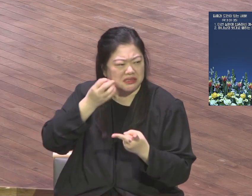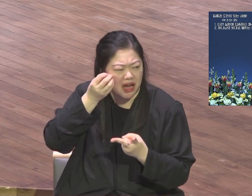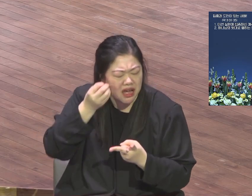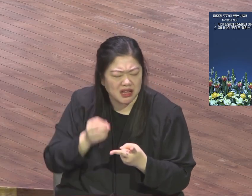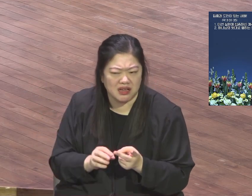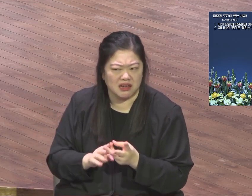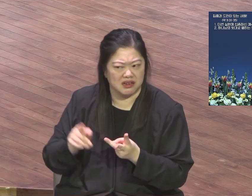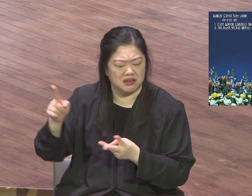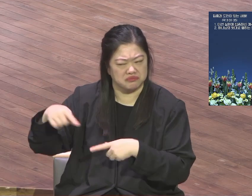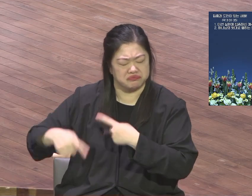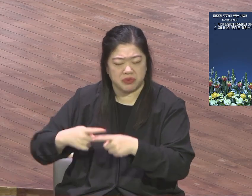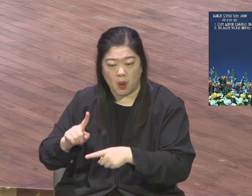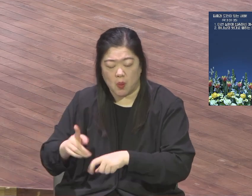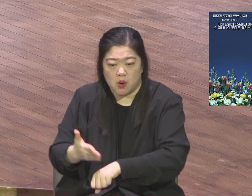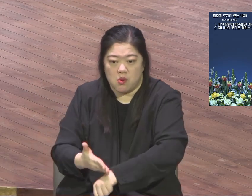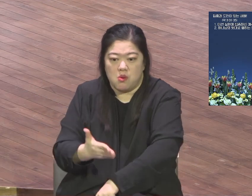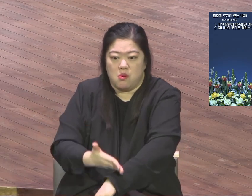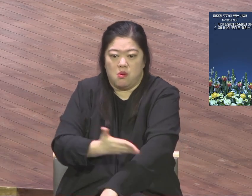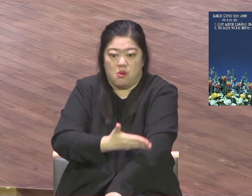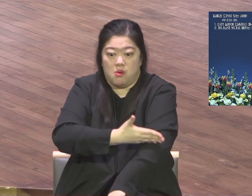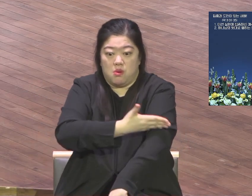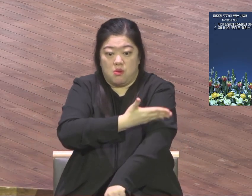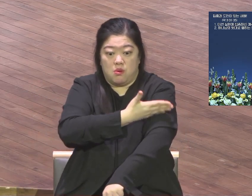방해해요. 이거는요,